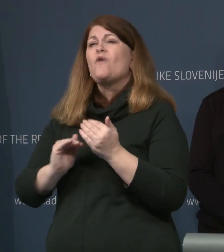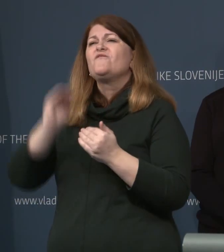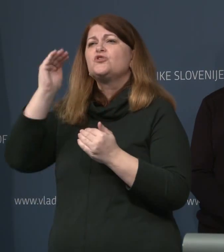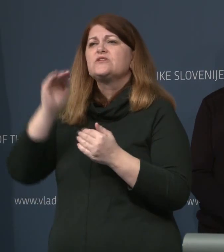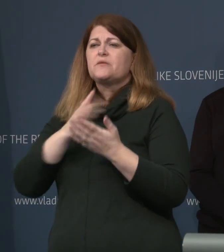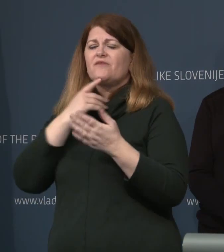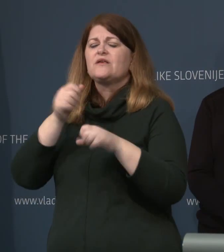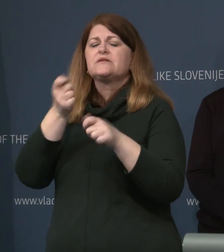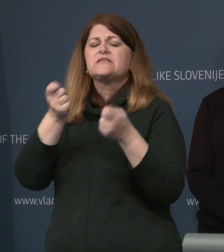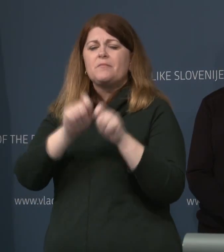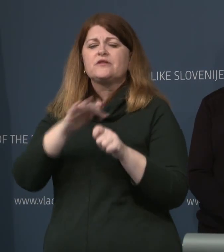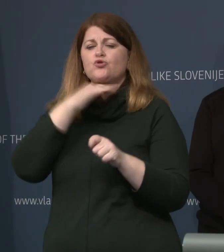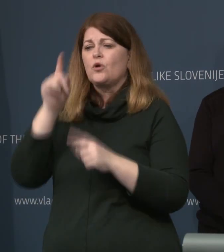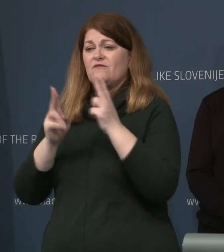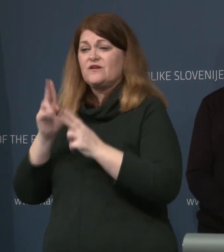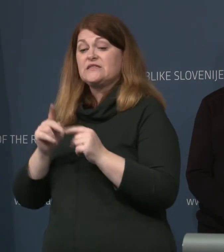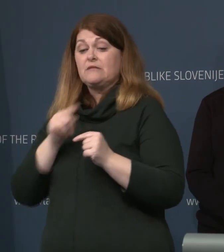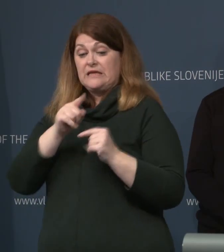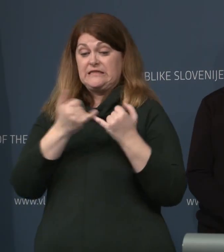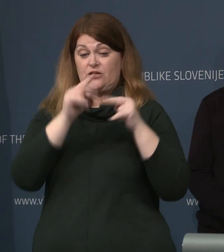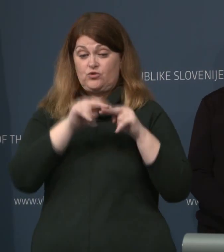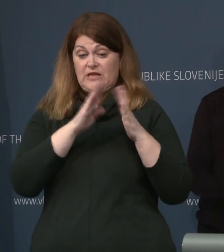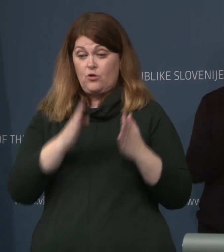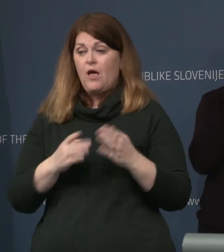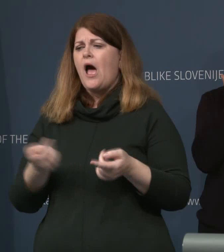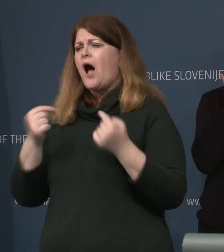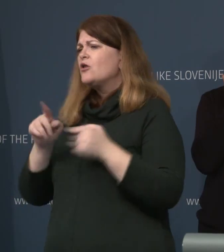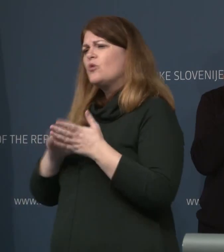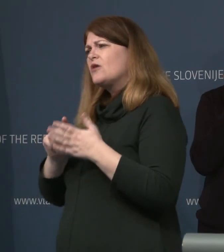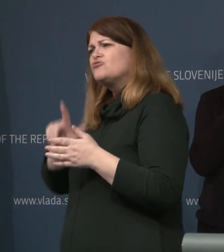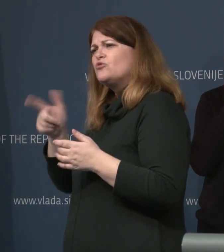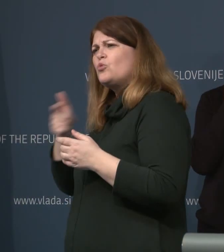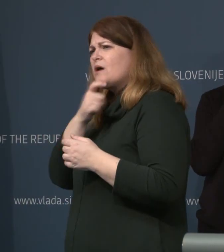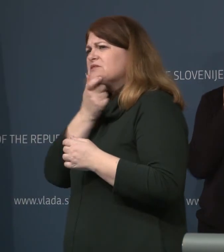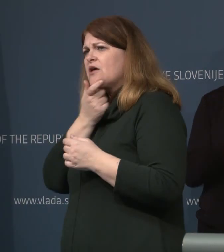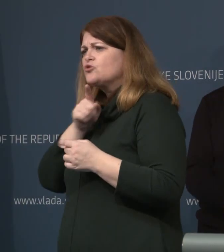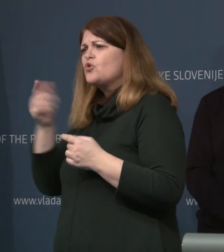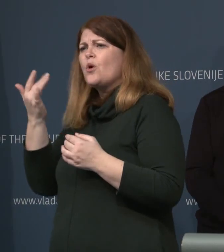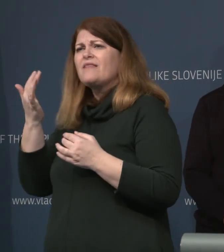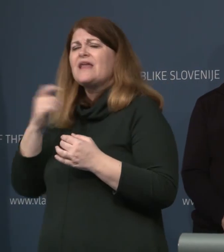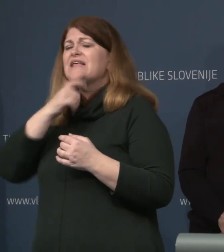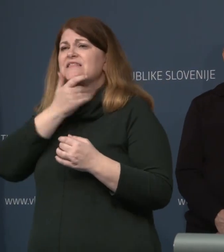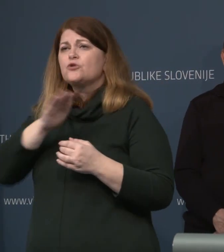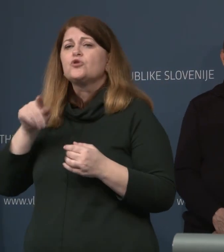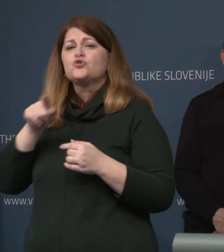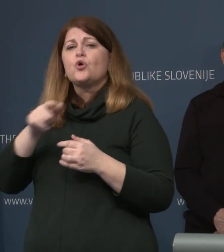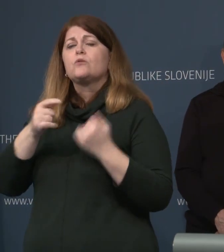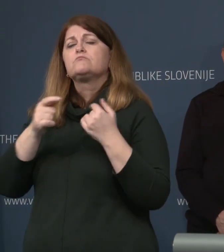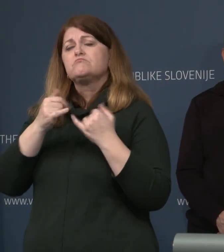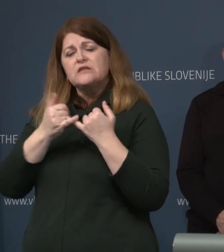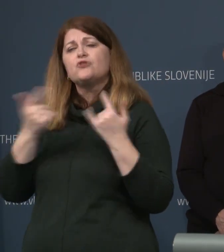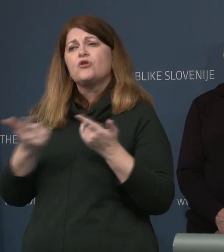zaprtja vrtcev in šol, ostajajo doma, ali je to kakšna druga starost, torej do katere starosti otroka so starši upravičeni